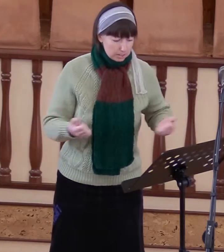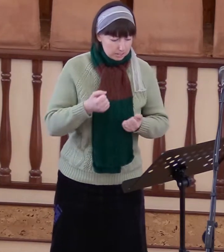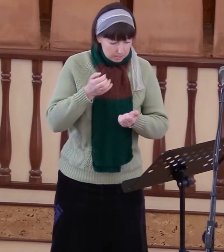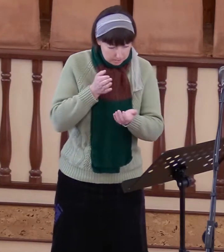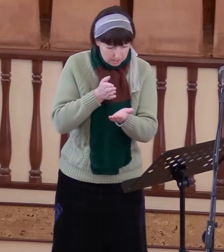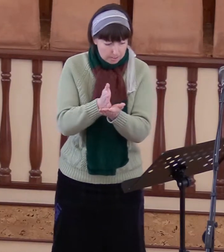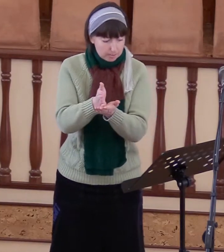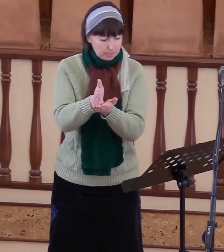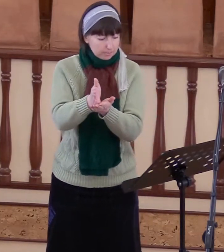пути.